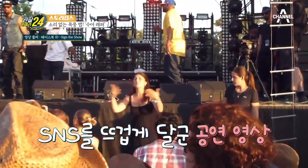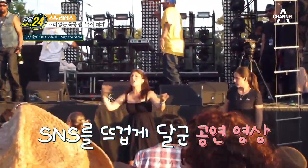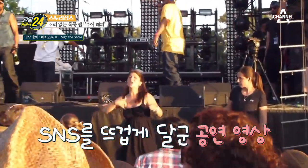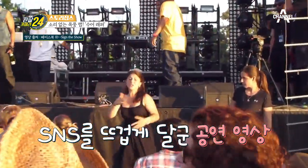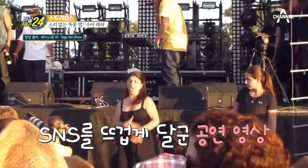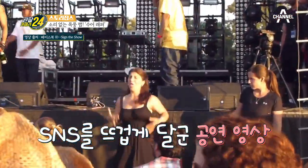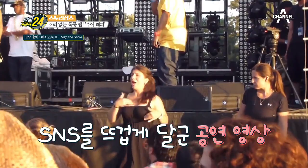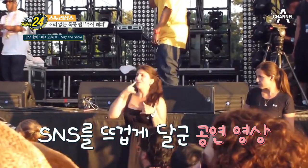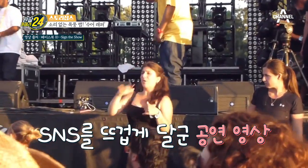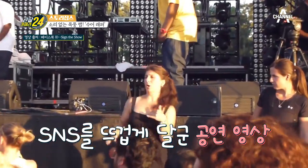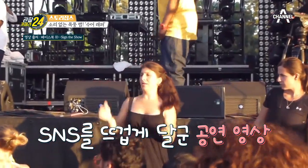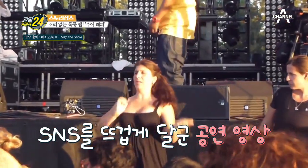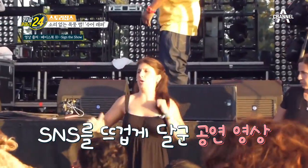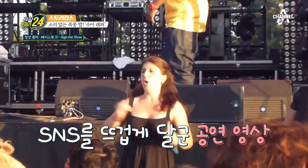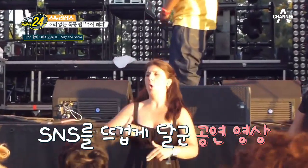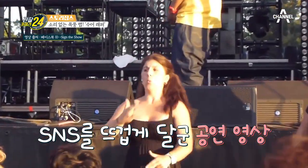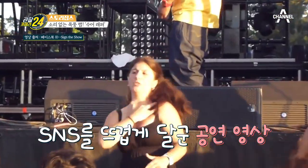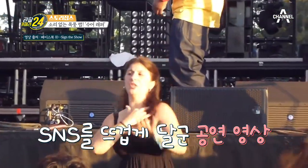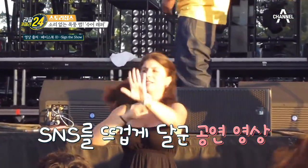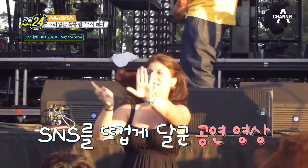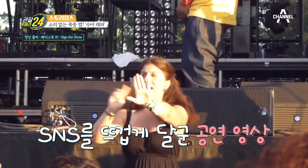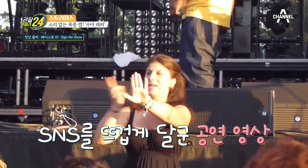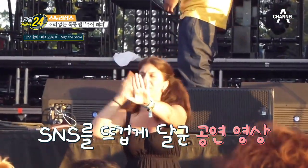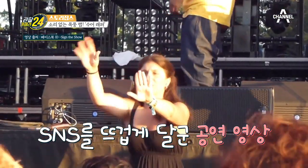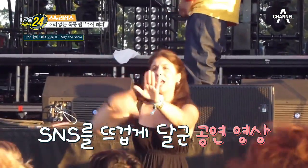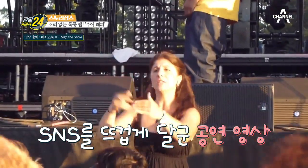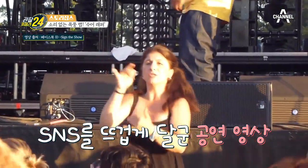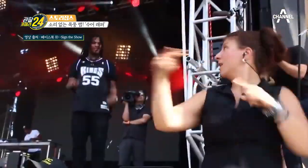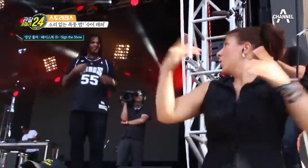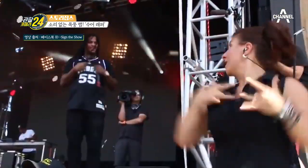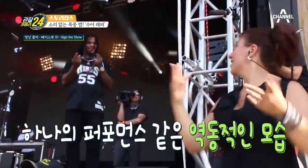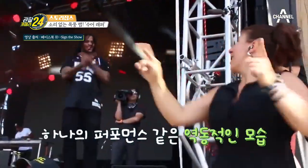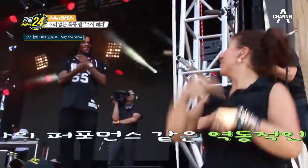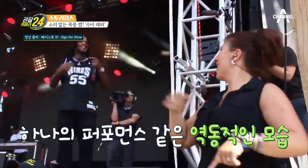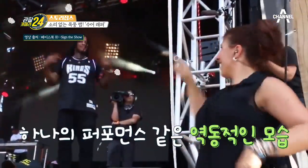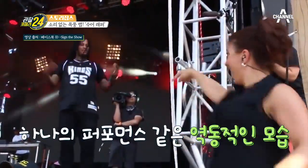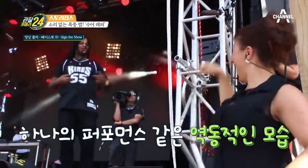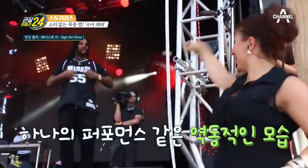강렬한 비트에 랩이 쏟아지는 무대 앞. 파워풀한 손짓으로 좌중을 사로잡는 한